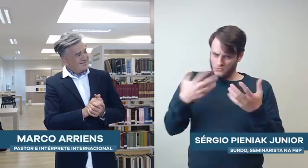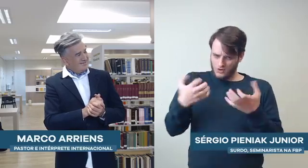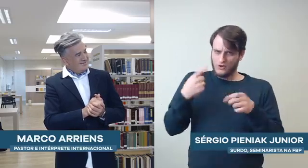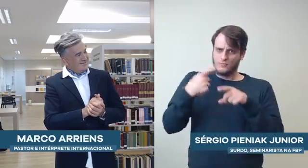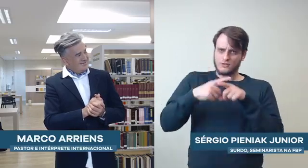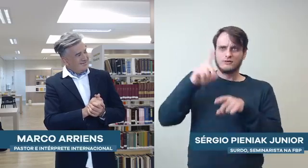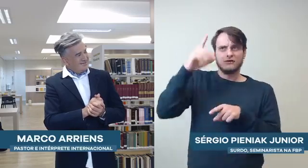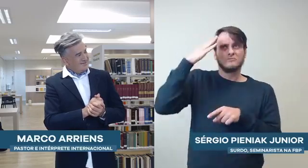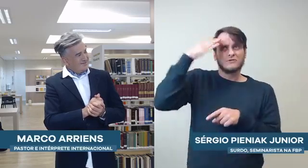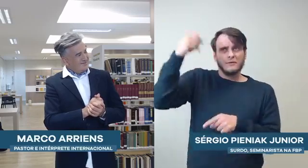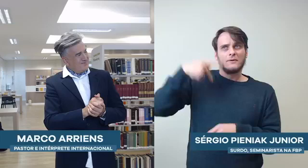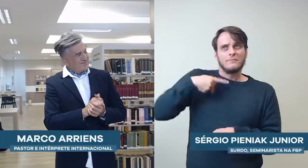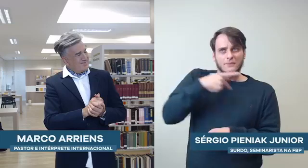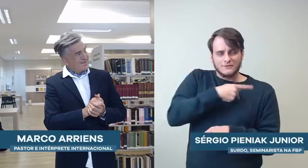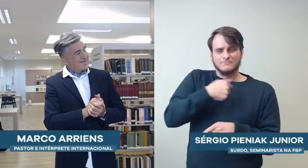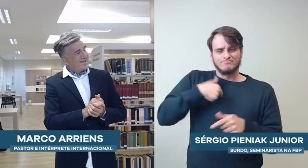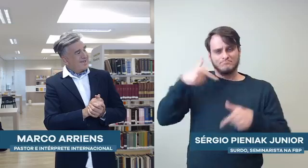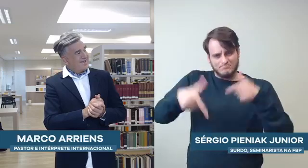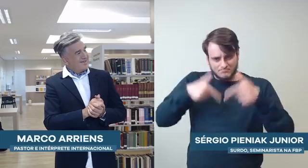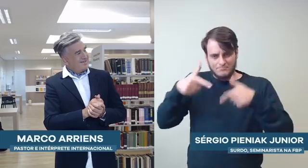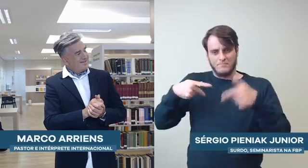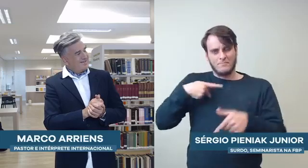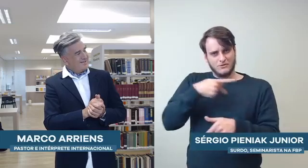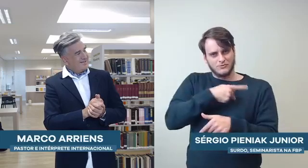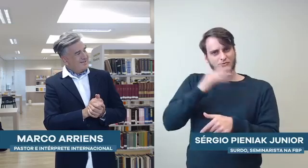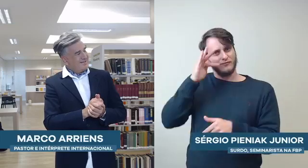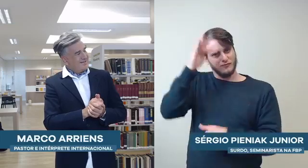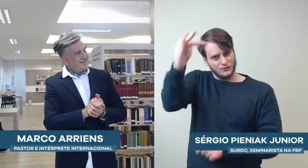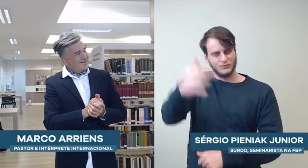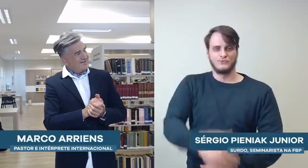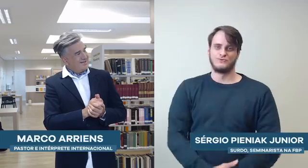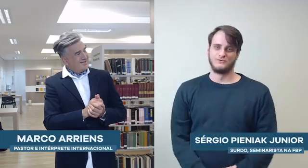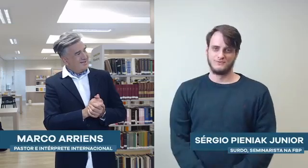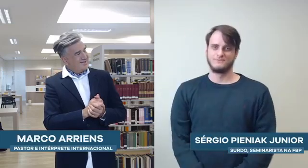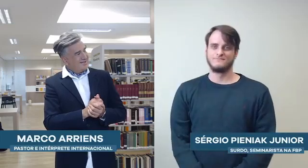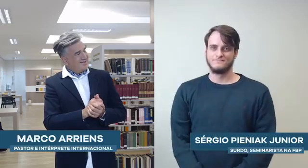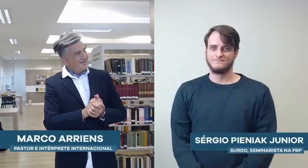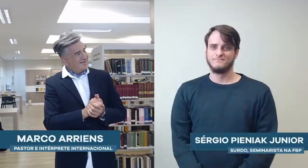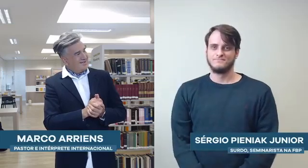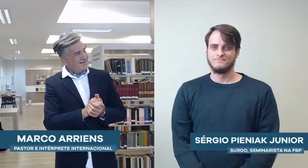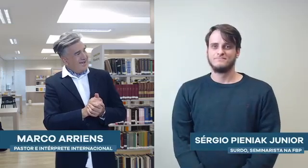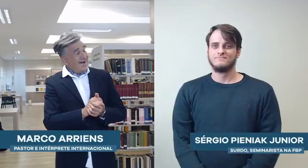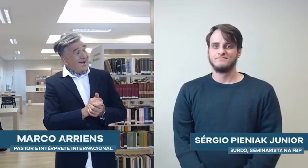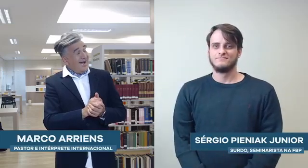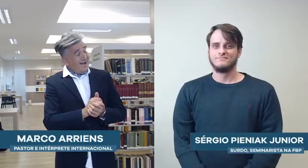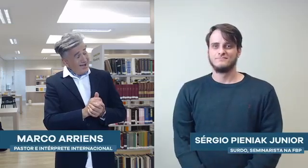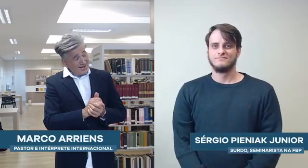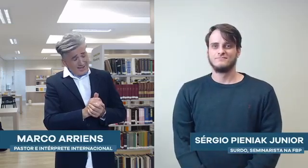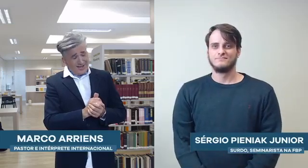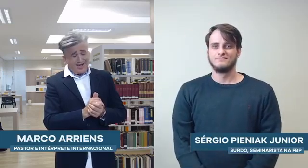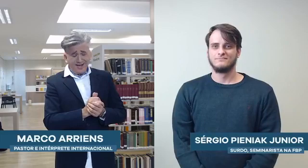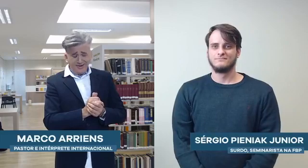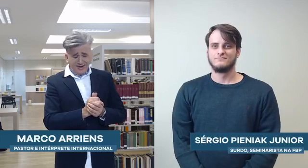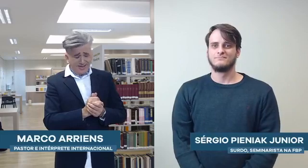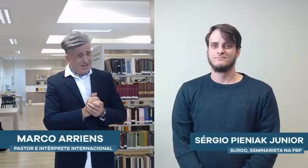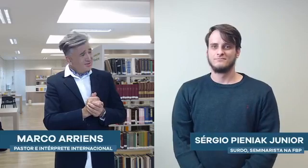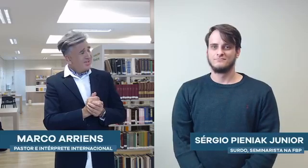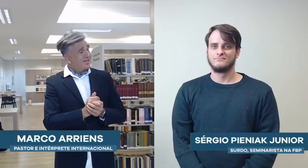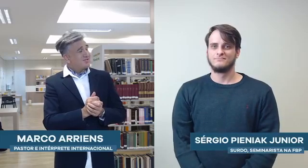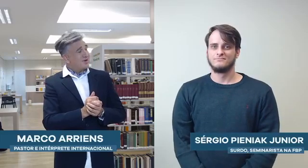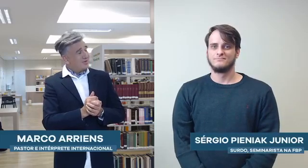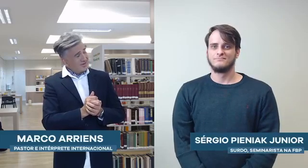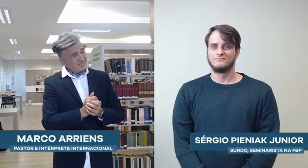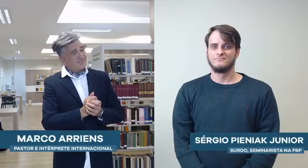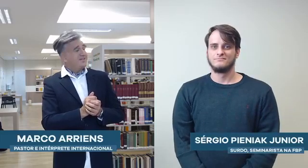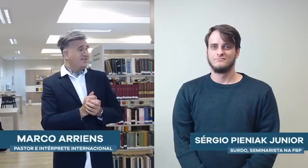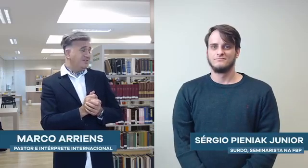trabalhar como pastor. Por isso, Deus me chamou para trabalhar como pastor, estou aqui. Ah, legal, legal,